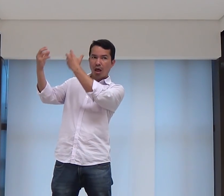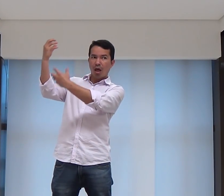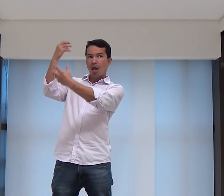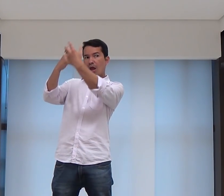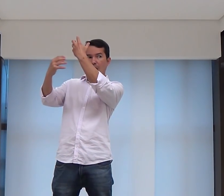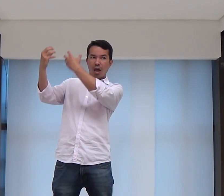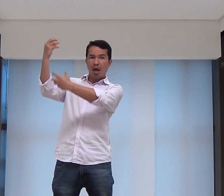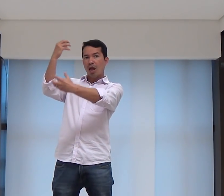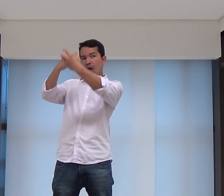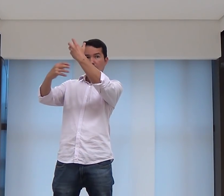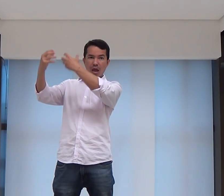Agora, nesse momento,